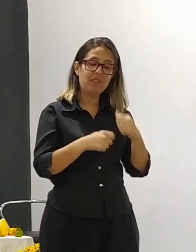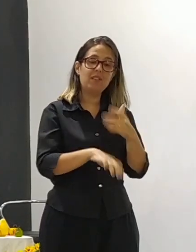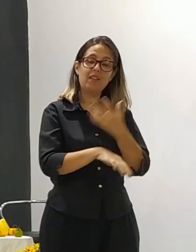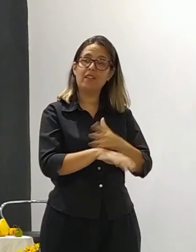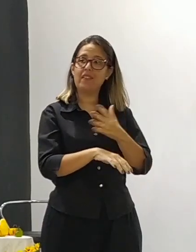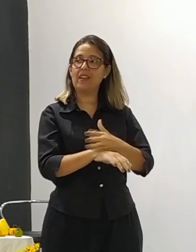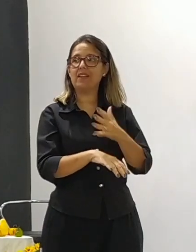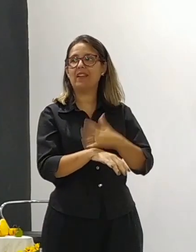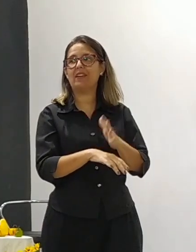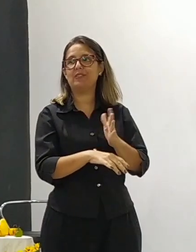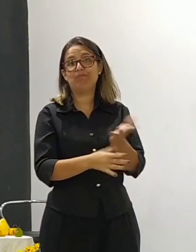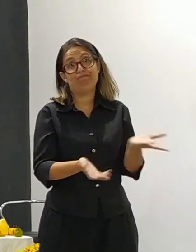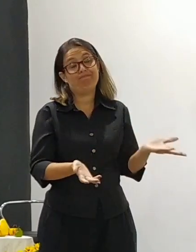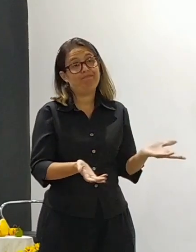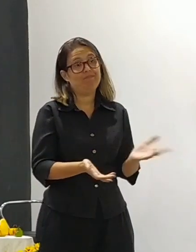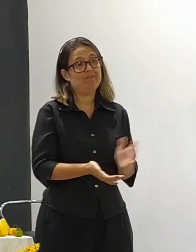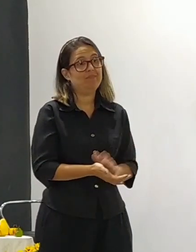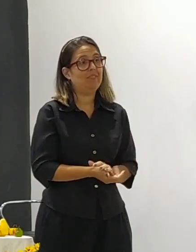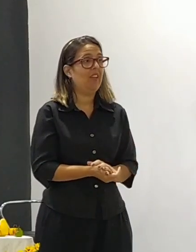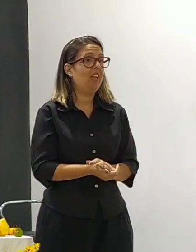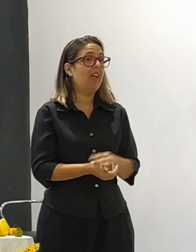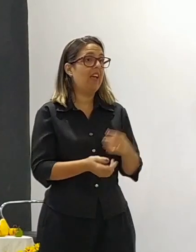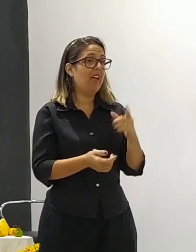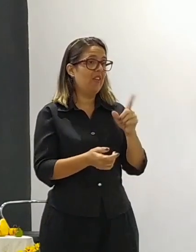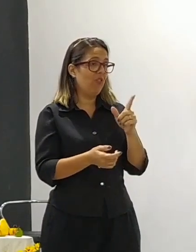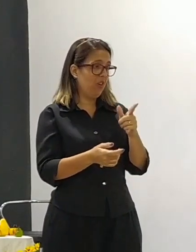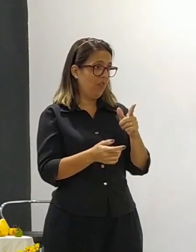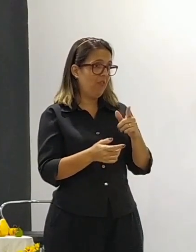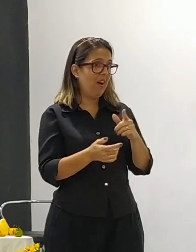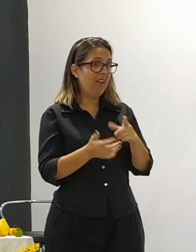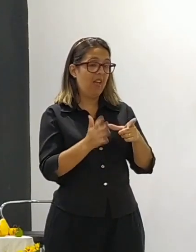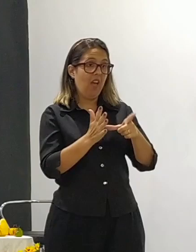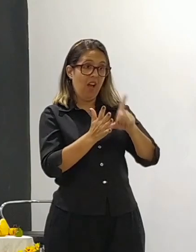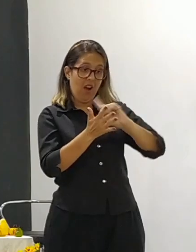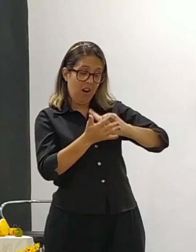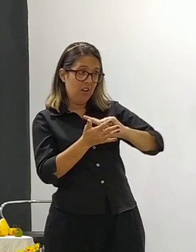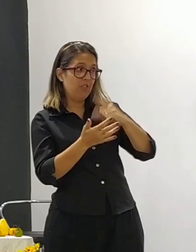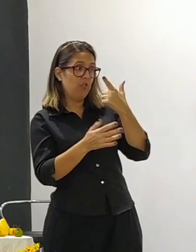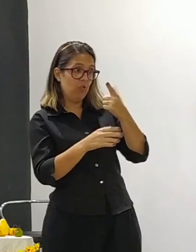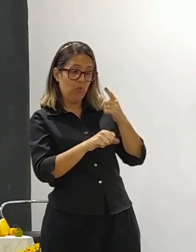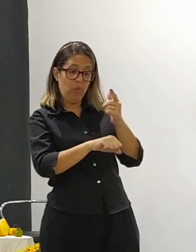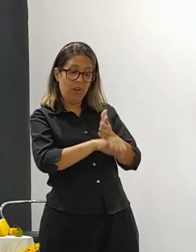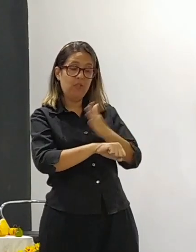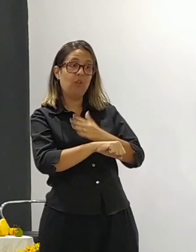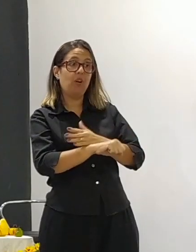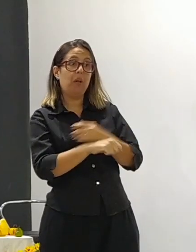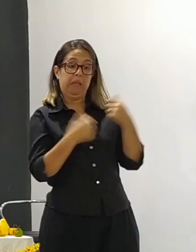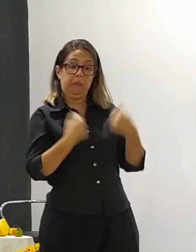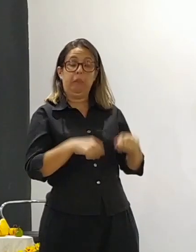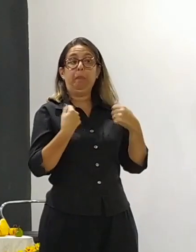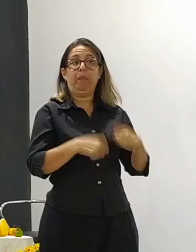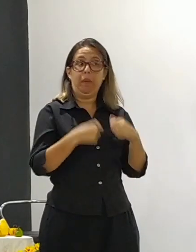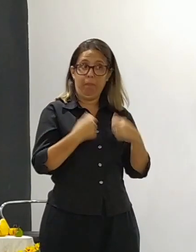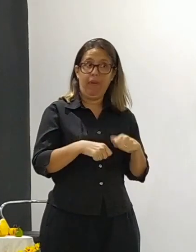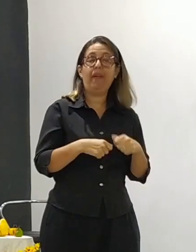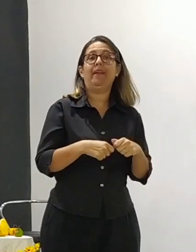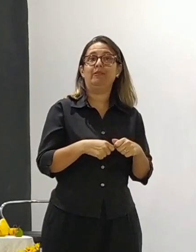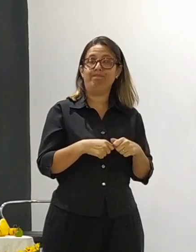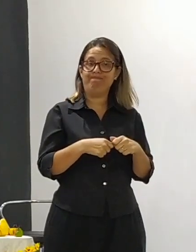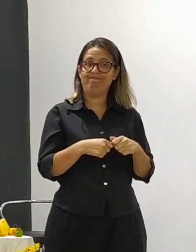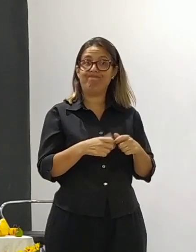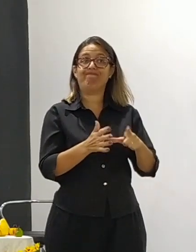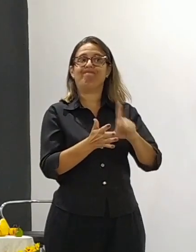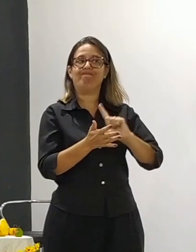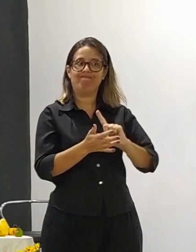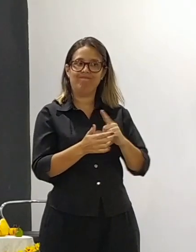Ninguém mandou ele ir 2 horas antes, mas ele sabe que ele tem que estar preparado. Você sabe que você tem que estar preparado, porque